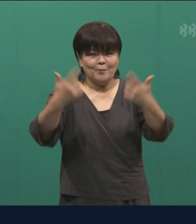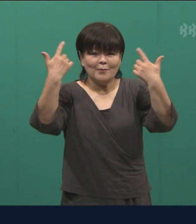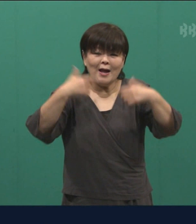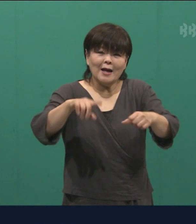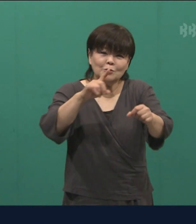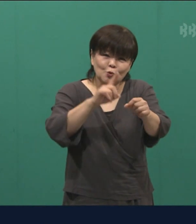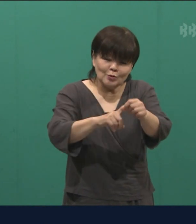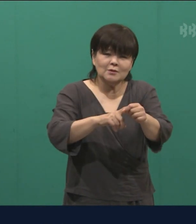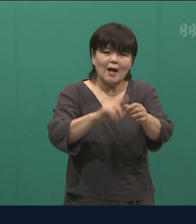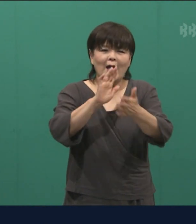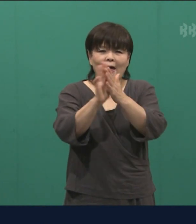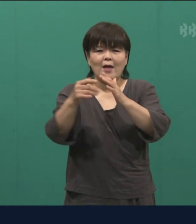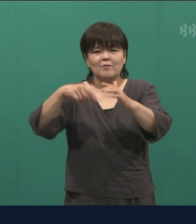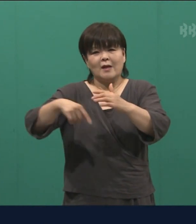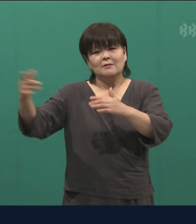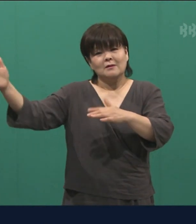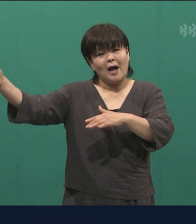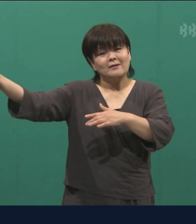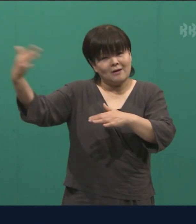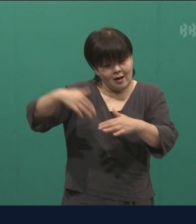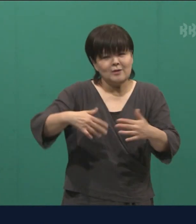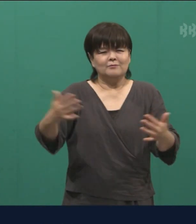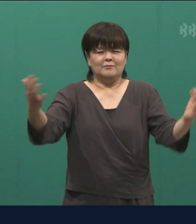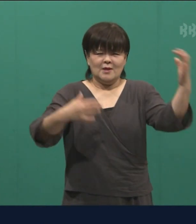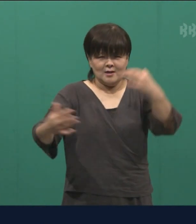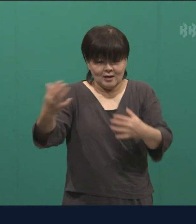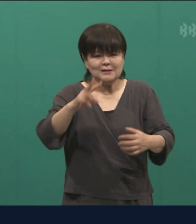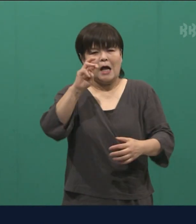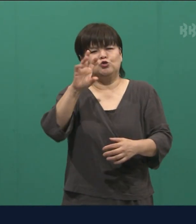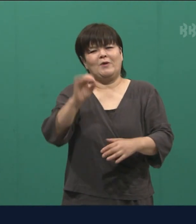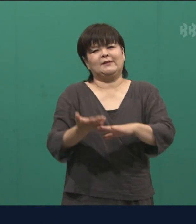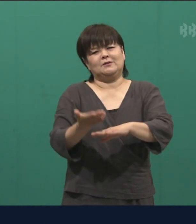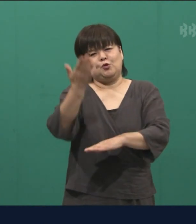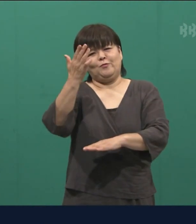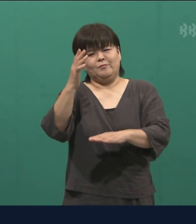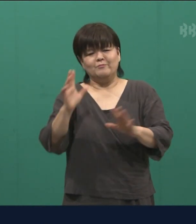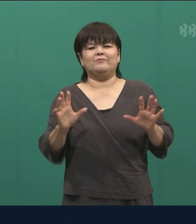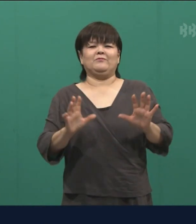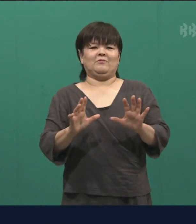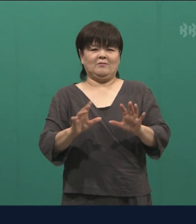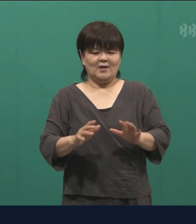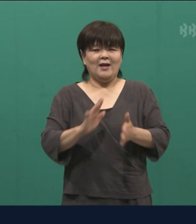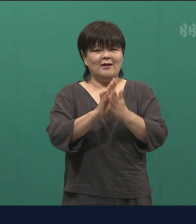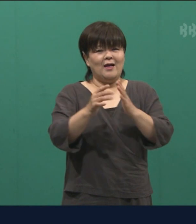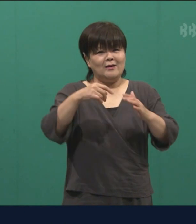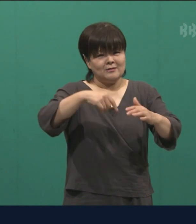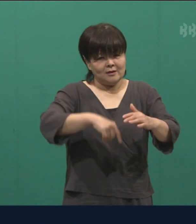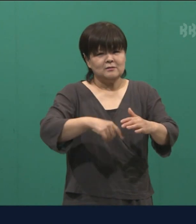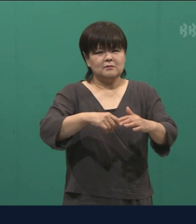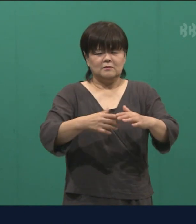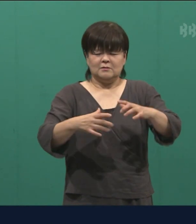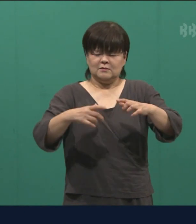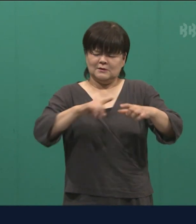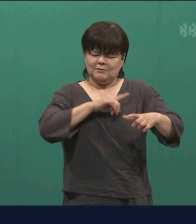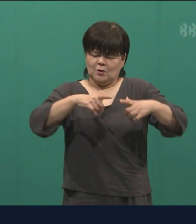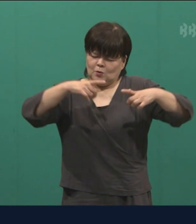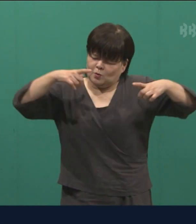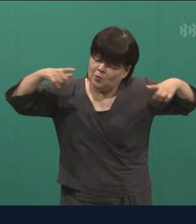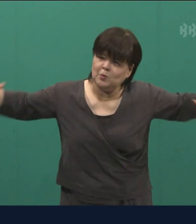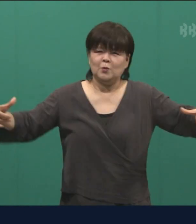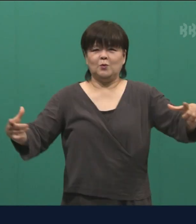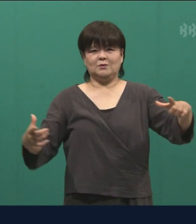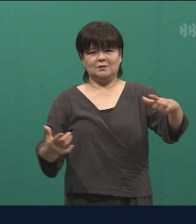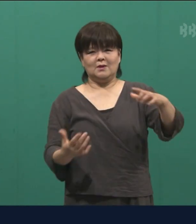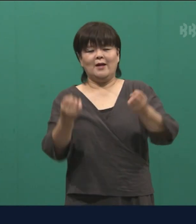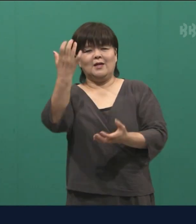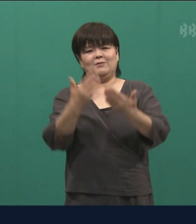琵琶湖大花火大会は毎年県内外から30万人以上の見物人が訪れる県内